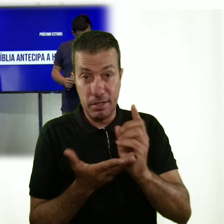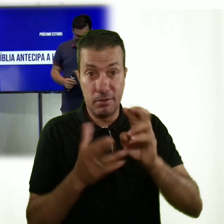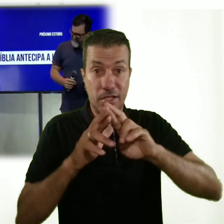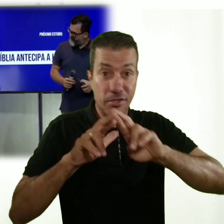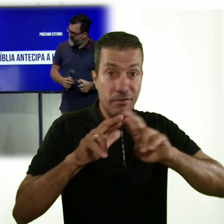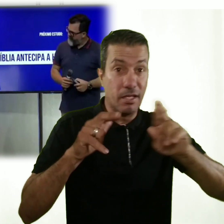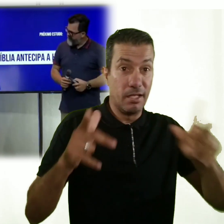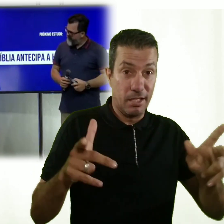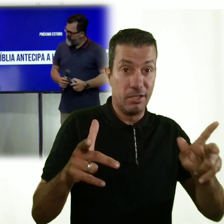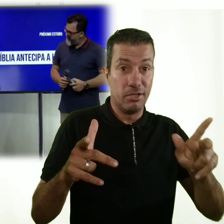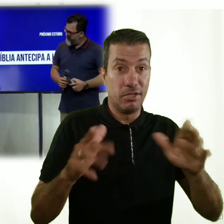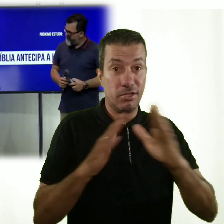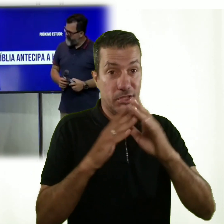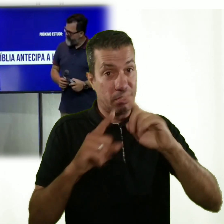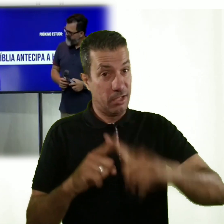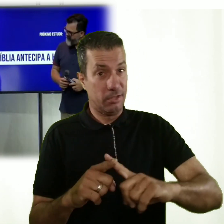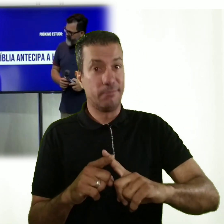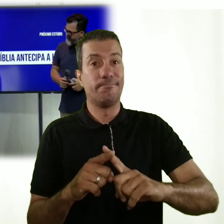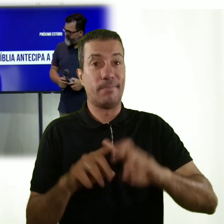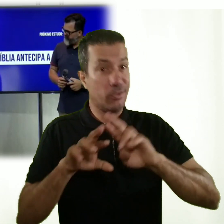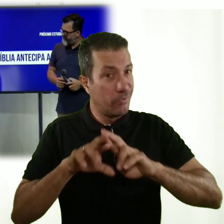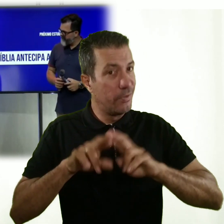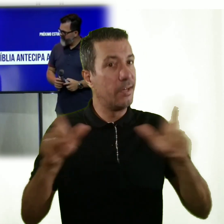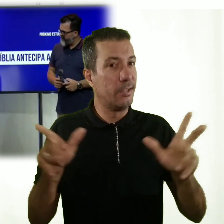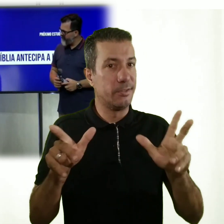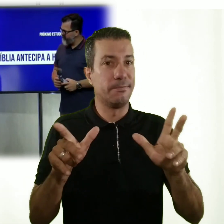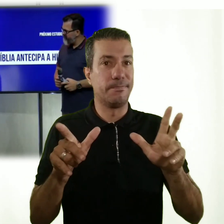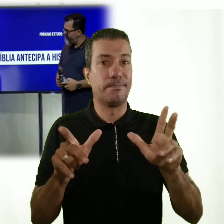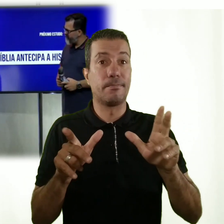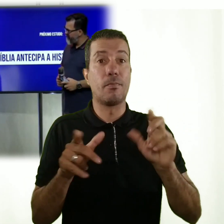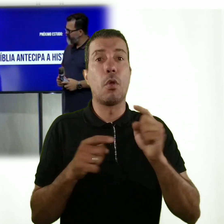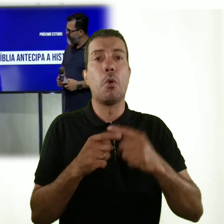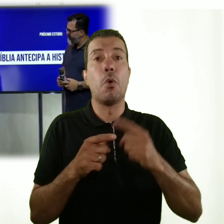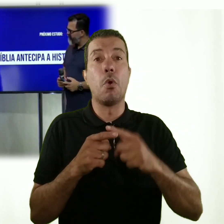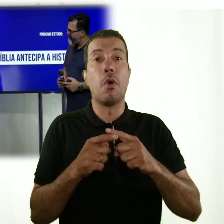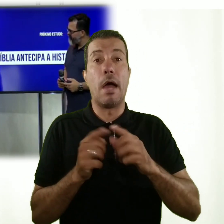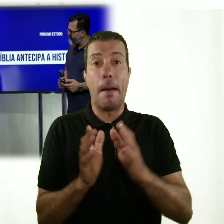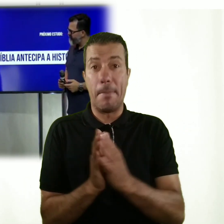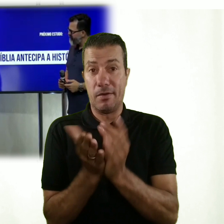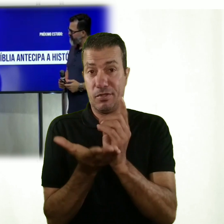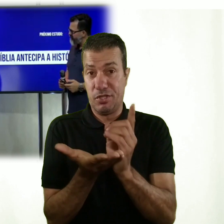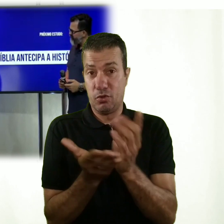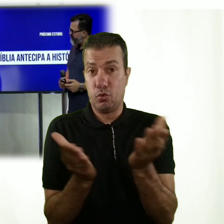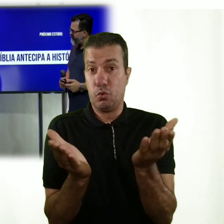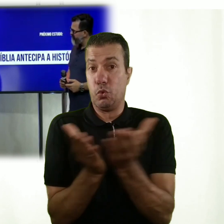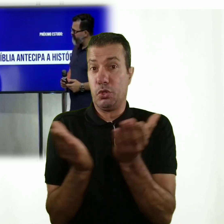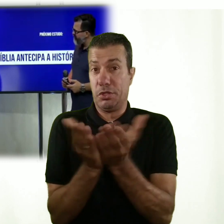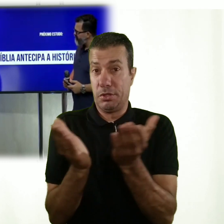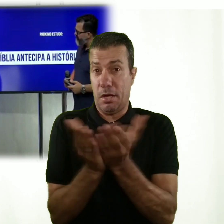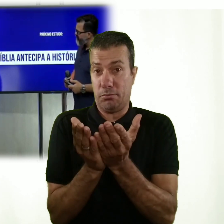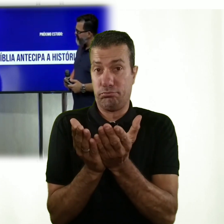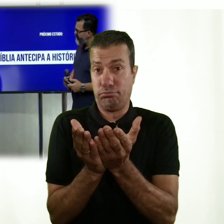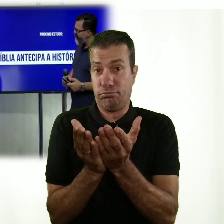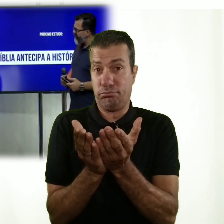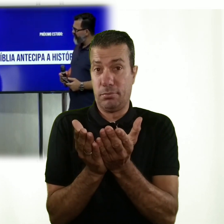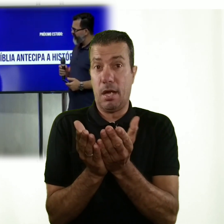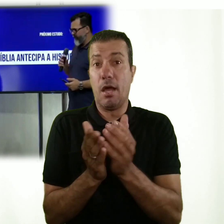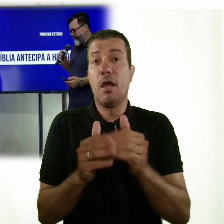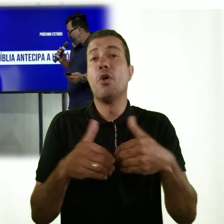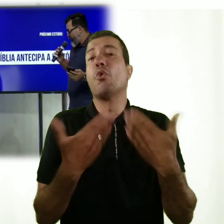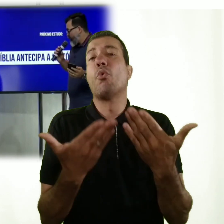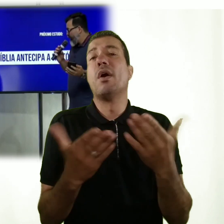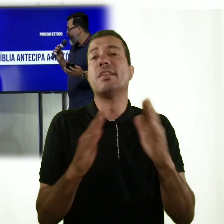Roger? Só falando da Bíblia Sagrada dos cristãos, quantas igrejas deveriam